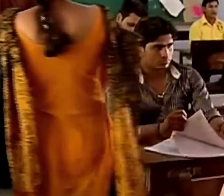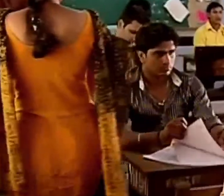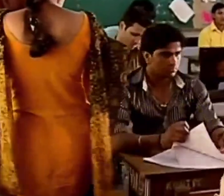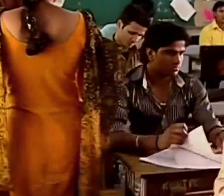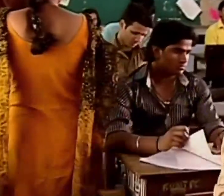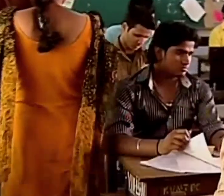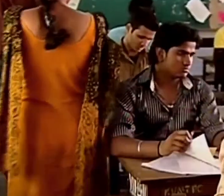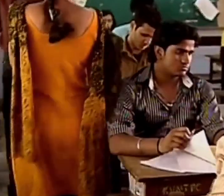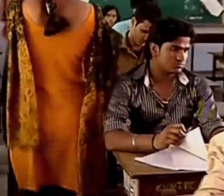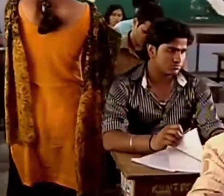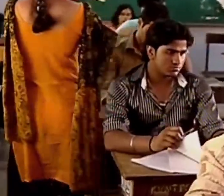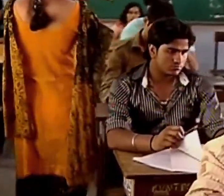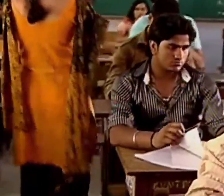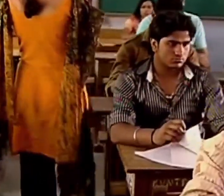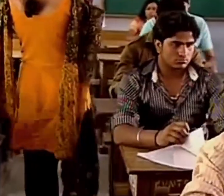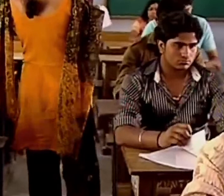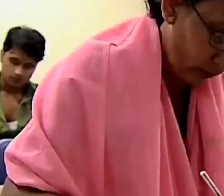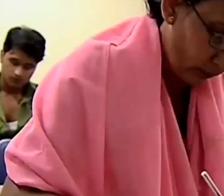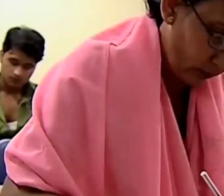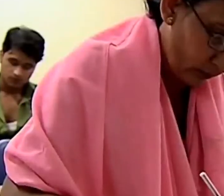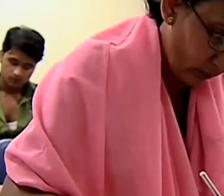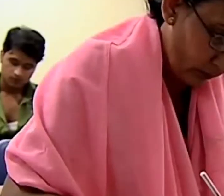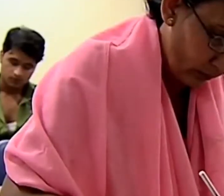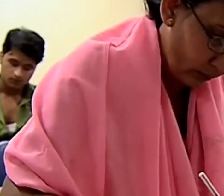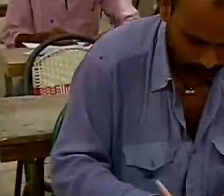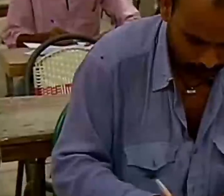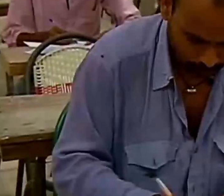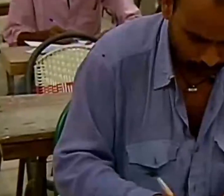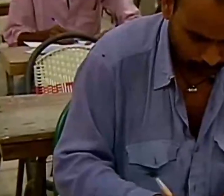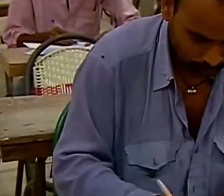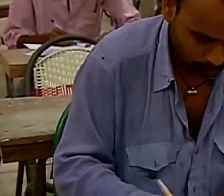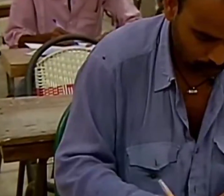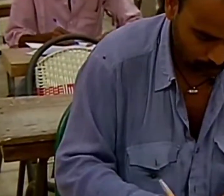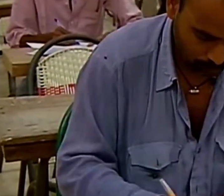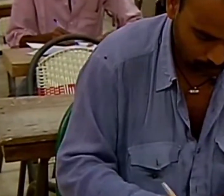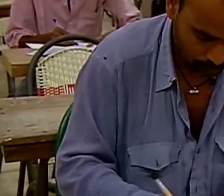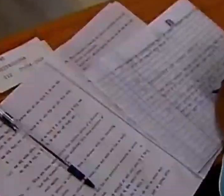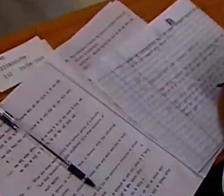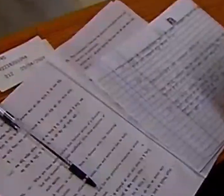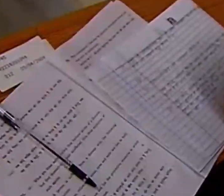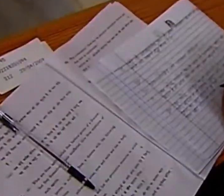अवसर एक बार ही क्यों मिलता फिर